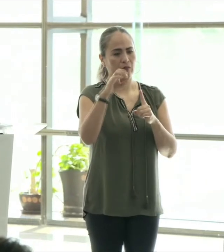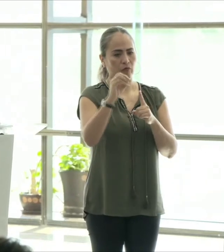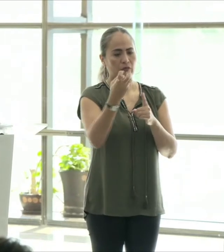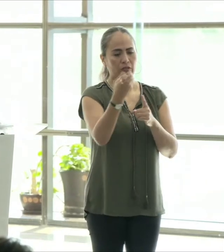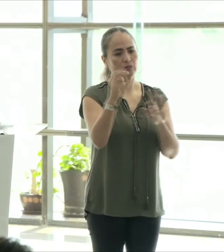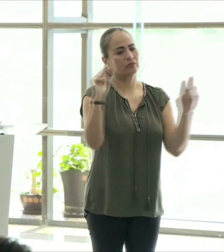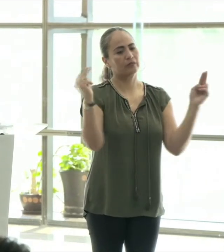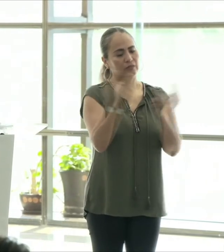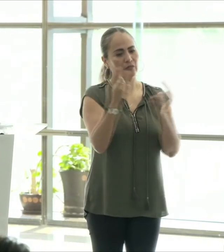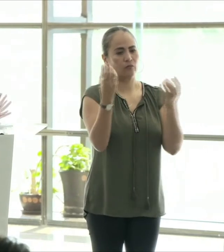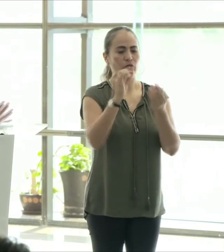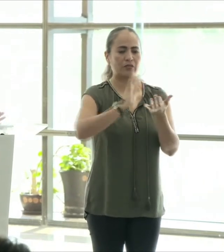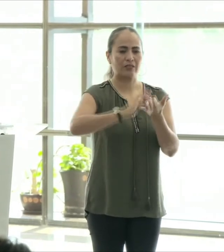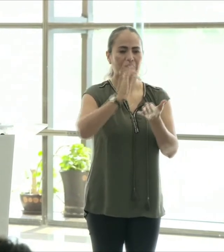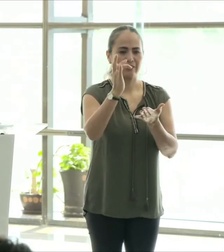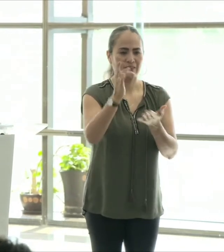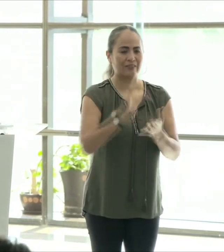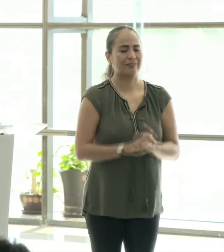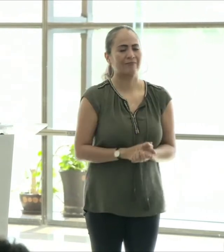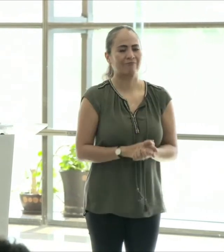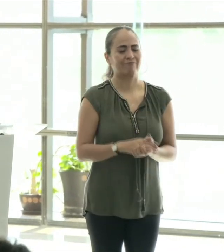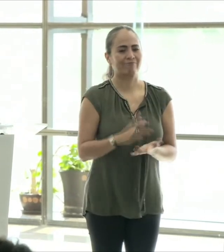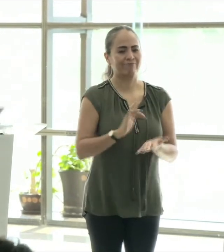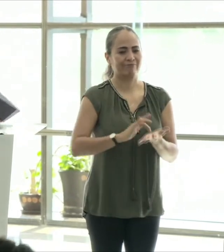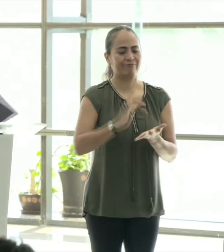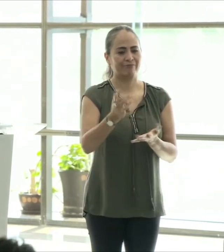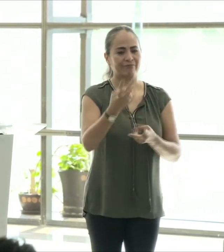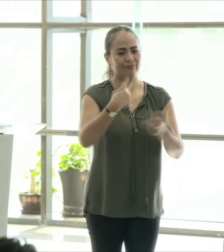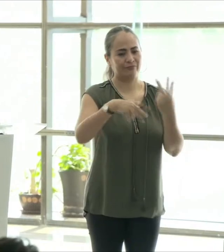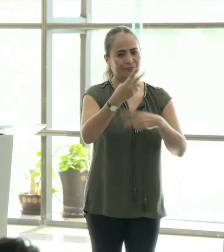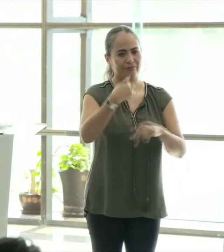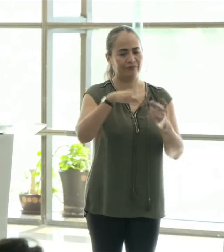Muchas gracias gracias por estar aquí presentes